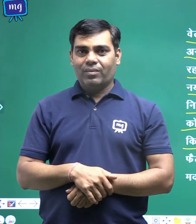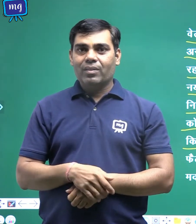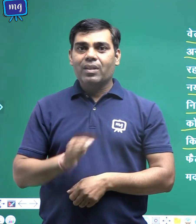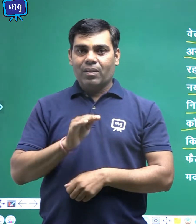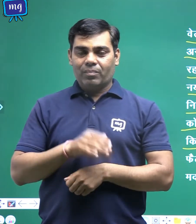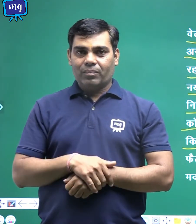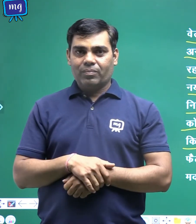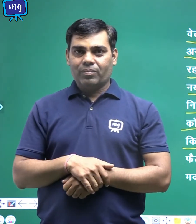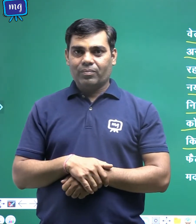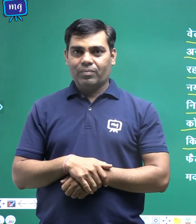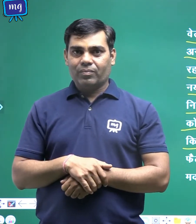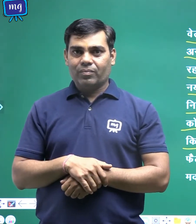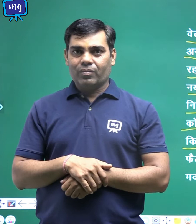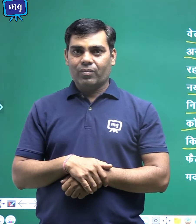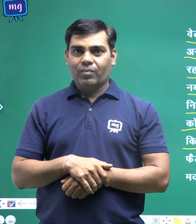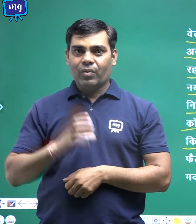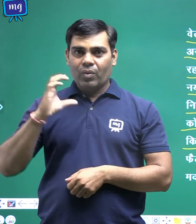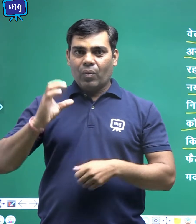जब कोलकाता में